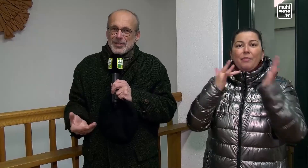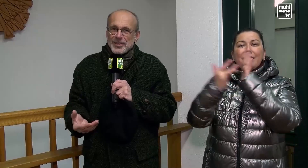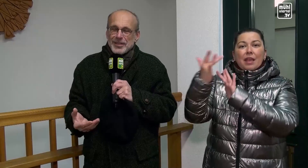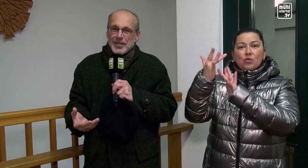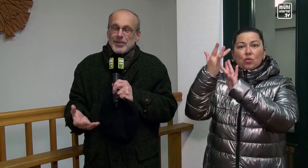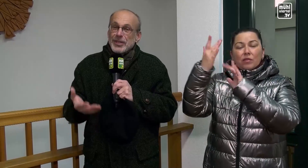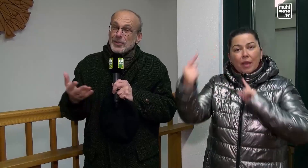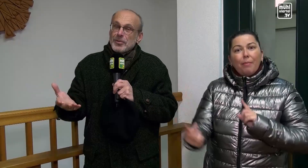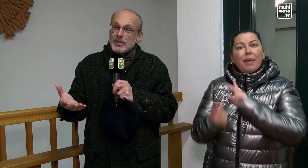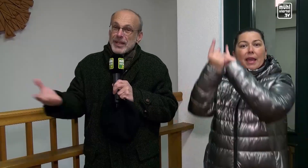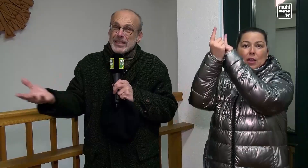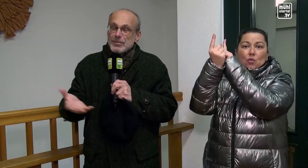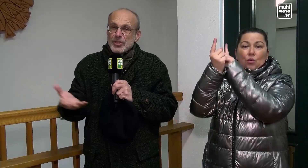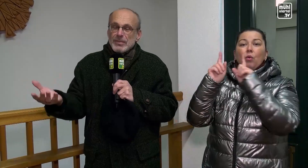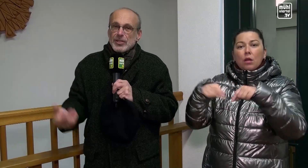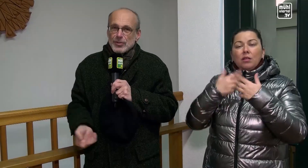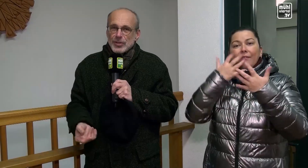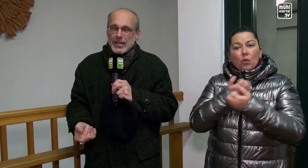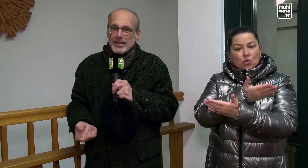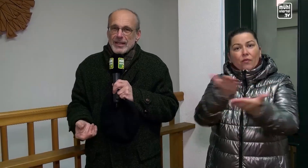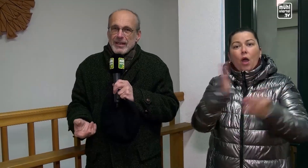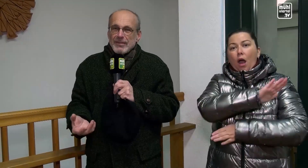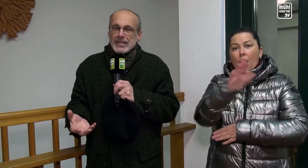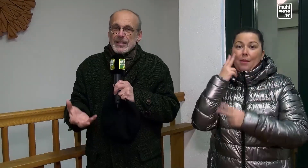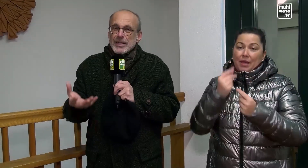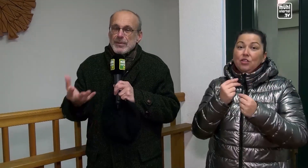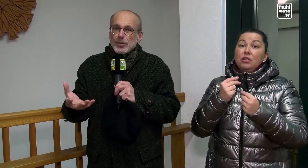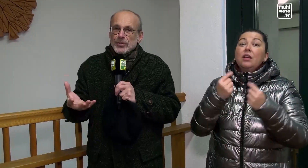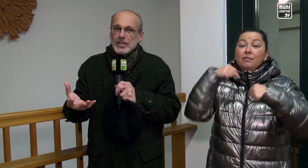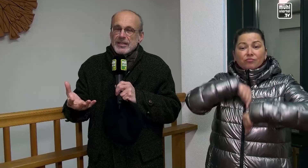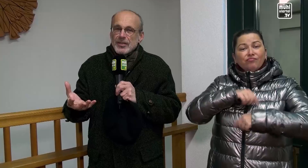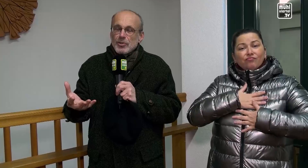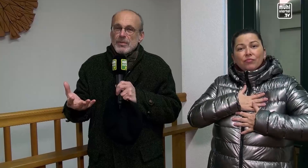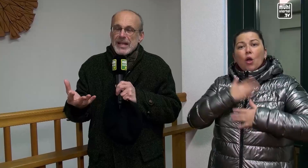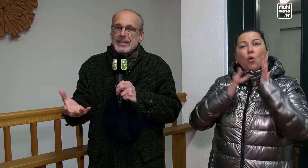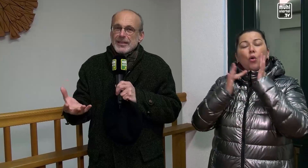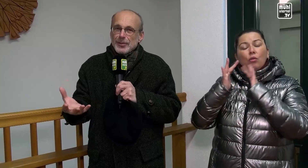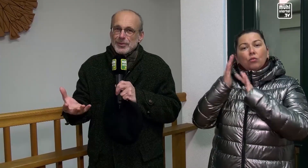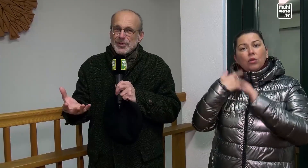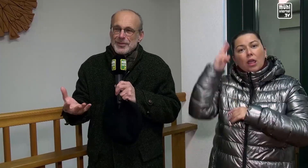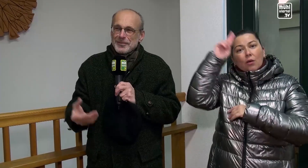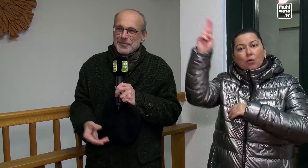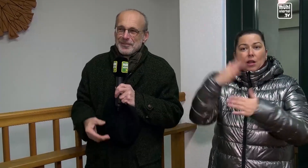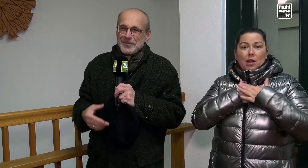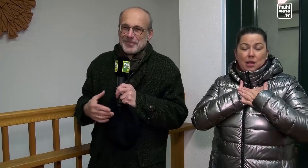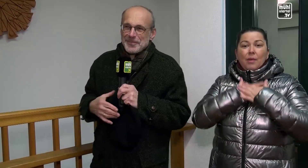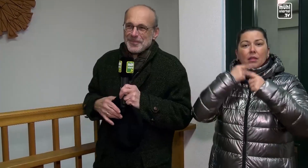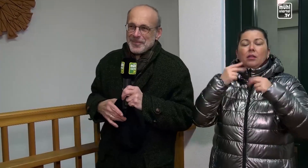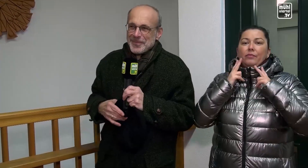jedem Menschen. Und dann kommt der Friede zwischen den Menschen zustande, weil diese Liebe Gottes überwältigend groß ist.